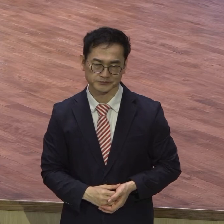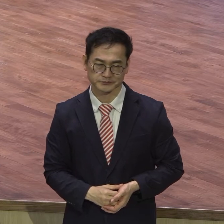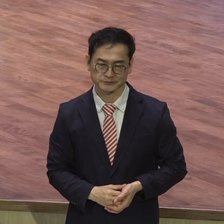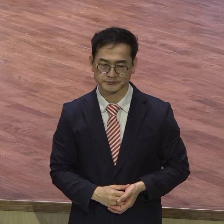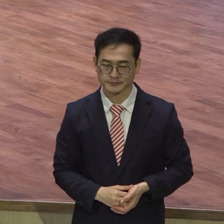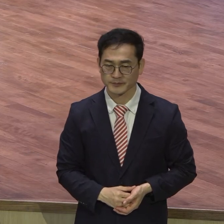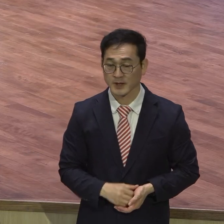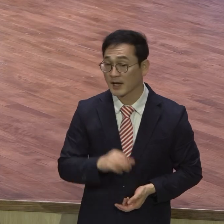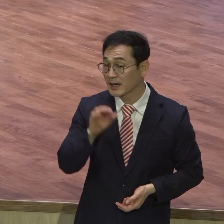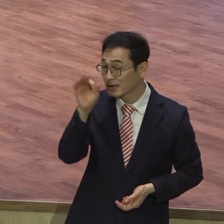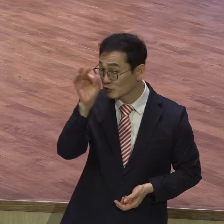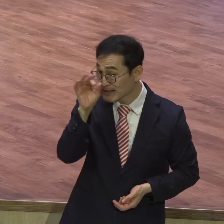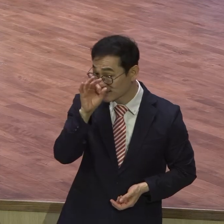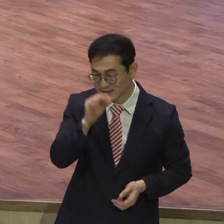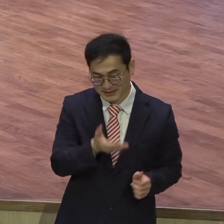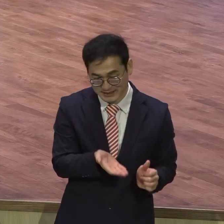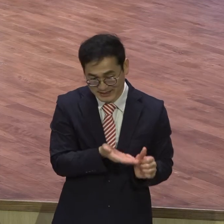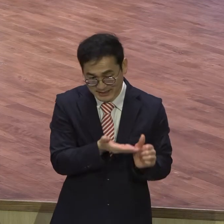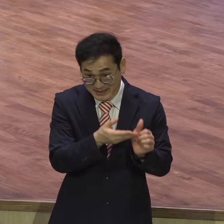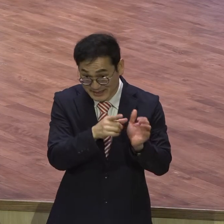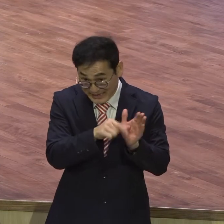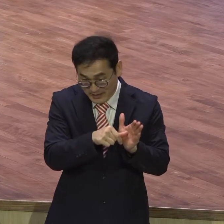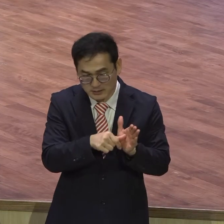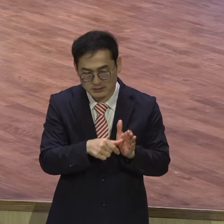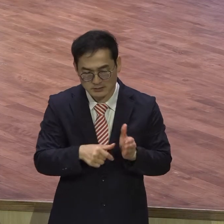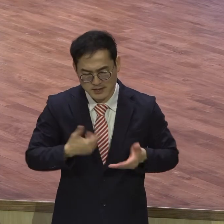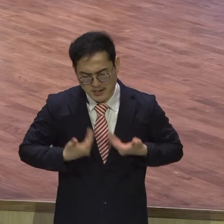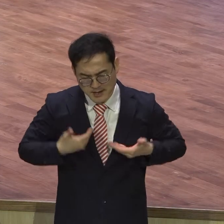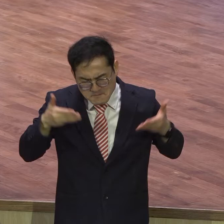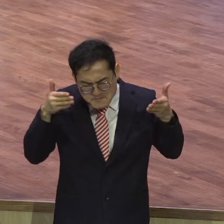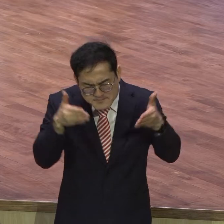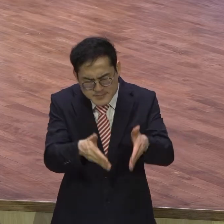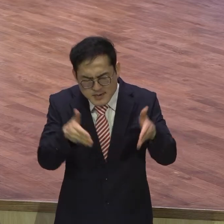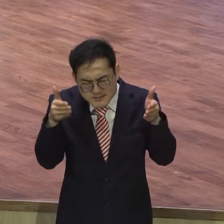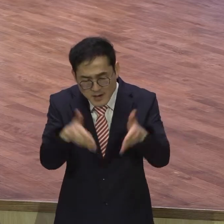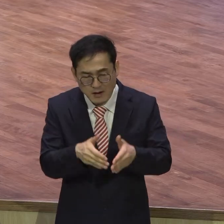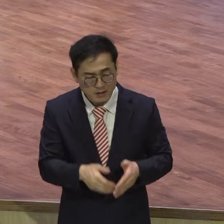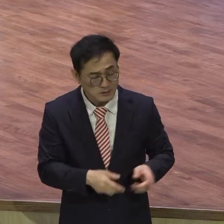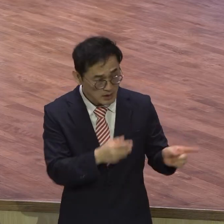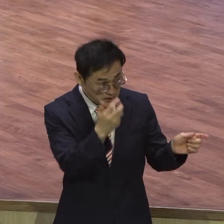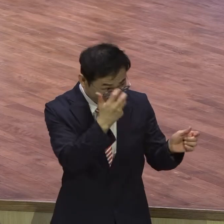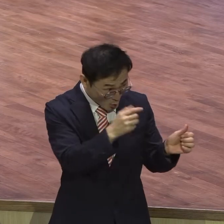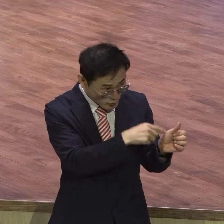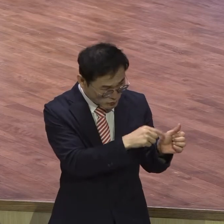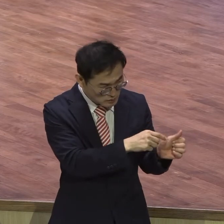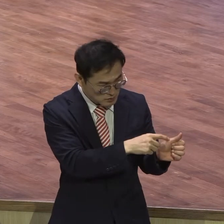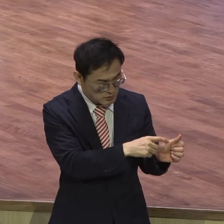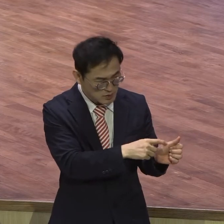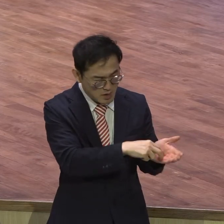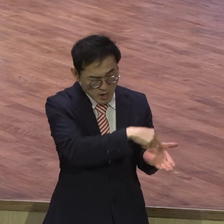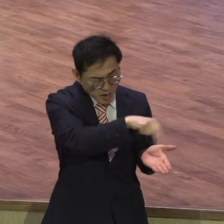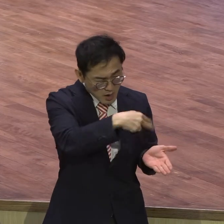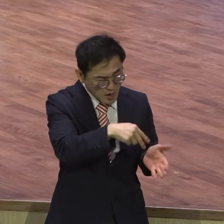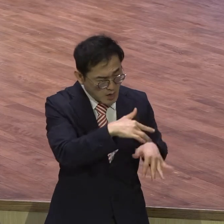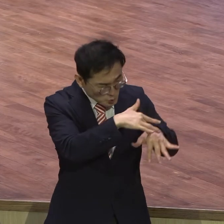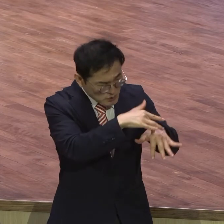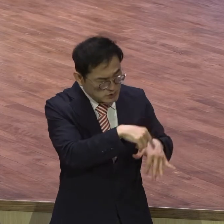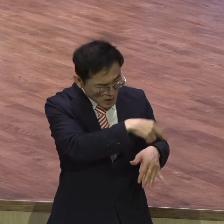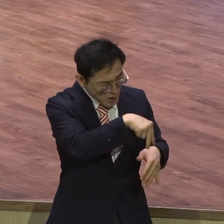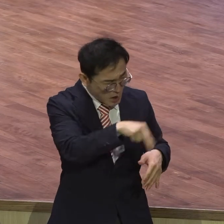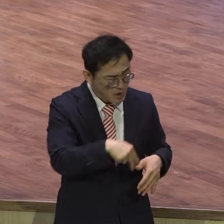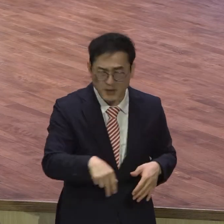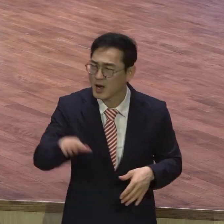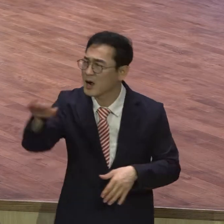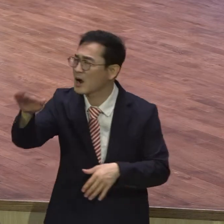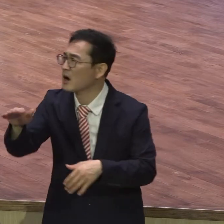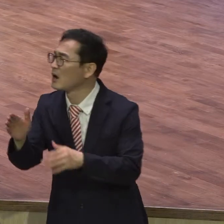돼지를 기르는 데는 바쁘면서 고통받고 있는 한 영혼에 대해서는 아무 관심이 없었던